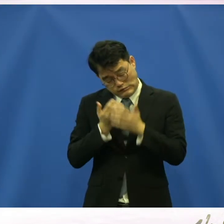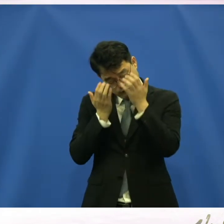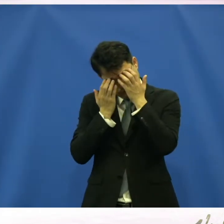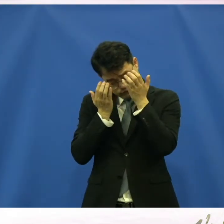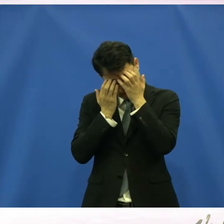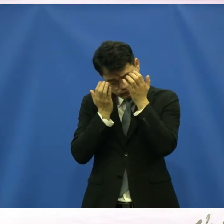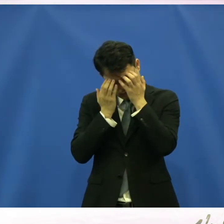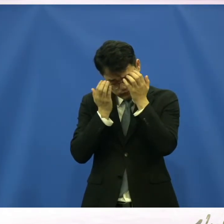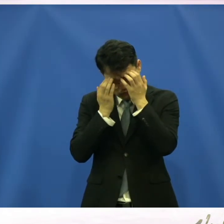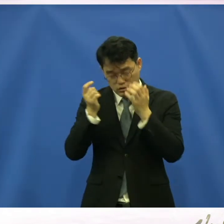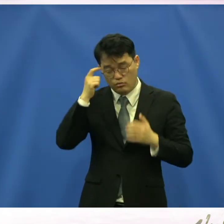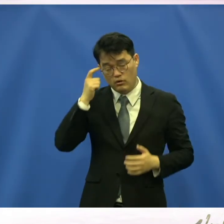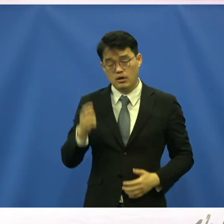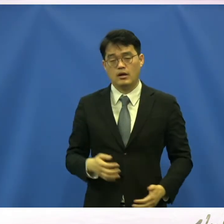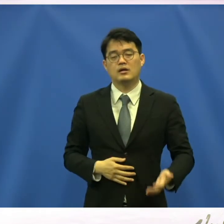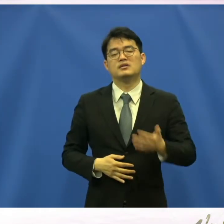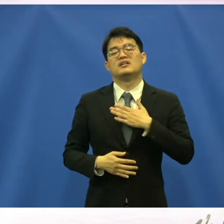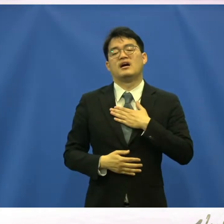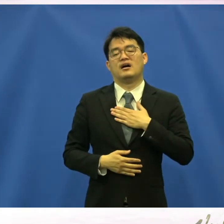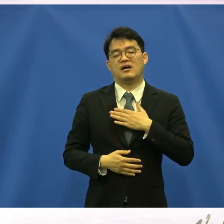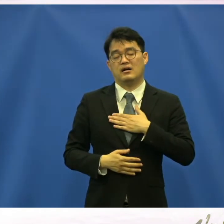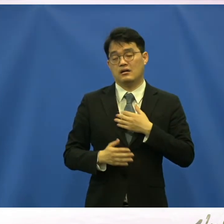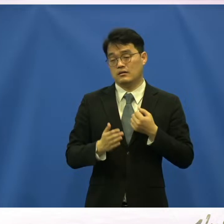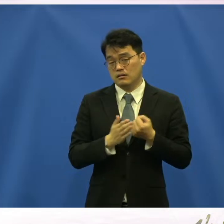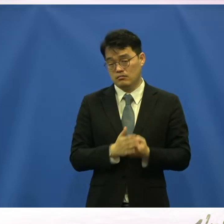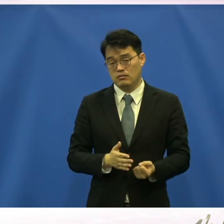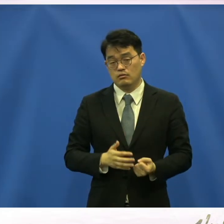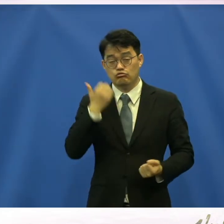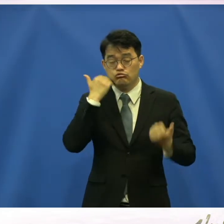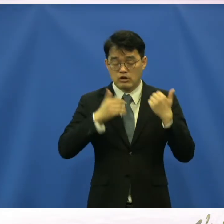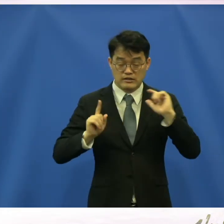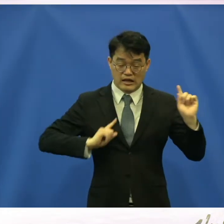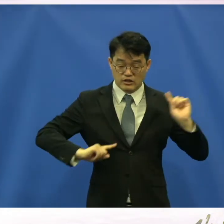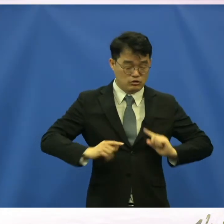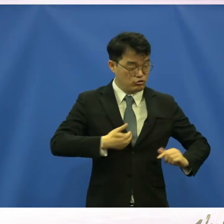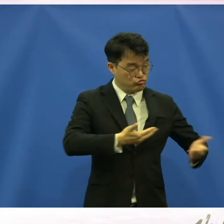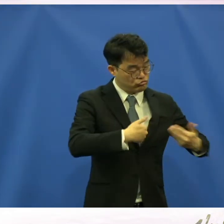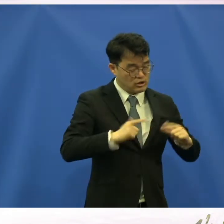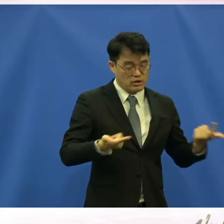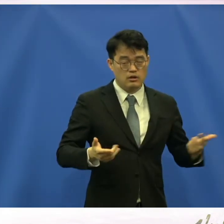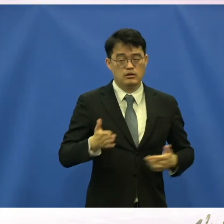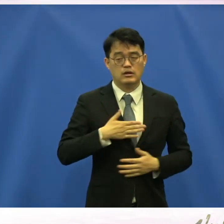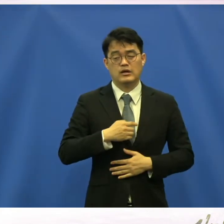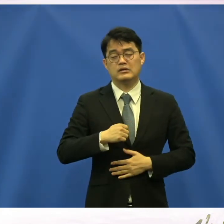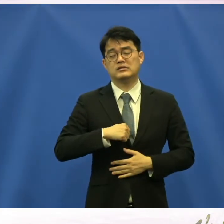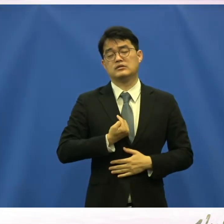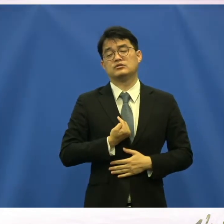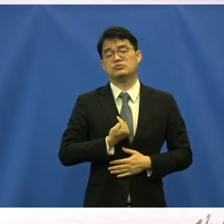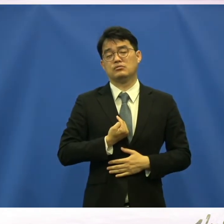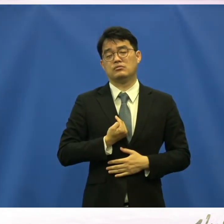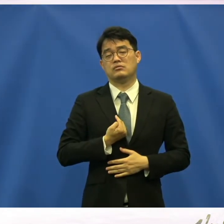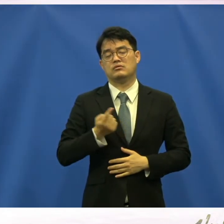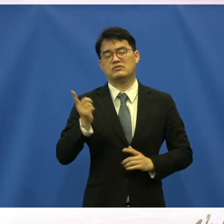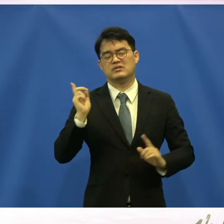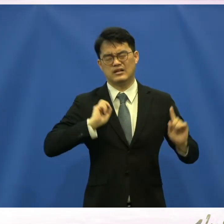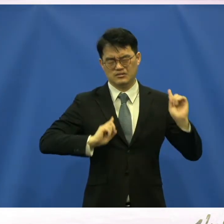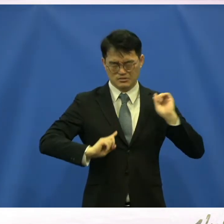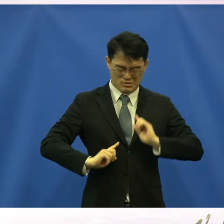상처받는 것도 나라니까요. 누가 준 게 아니에요. 내가 받은 거예요. 주는 사람은 자유고 내가 받는 것도 내